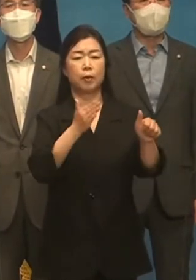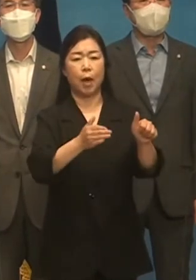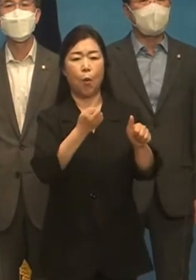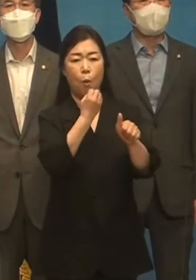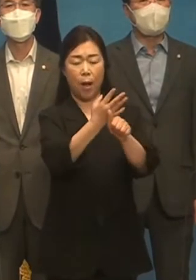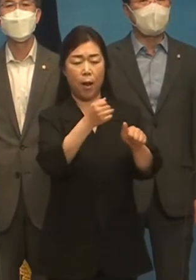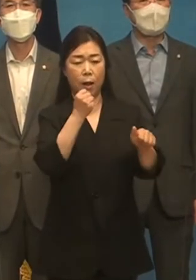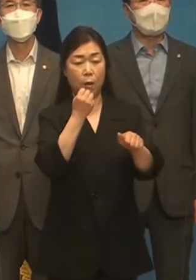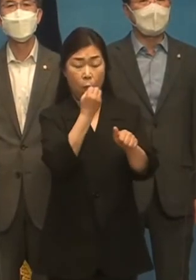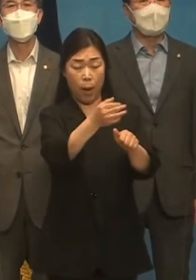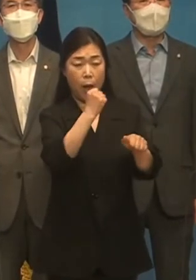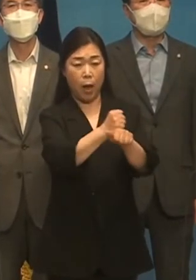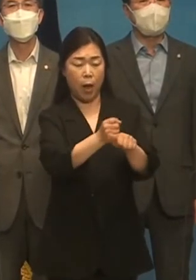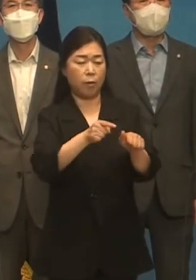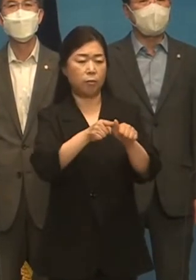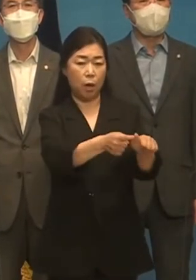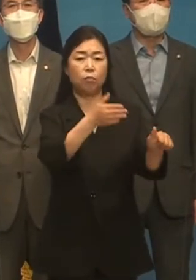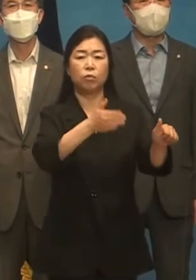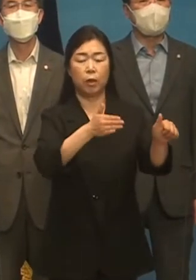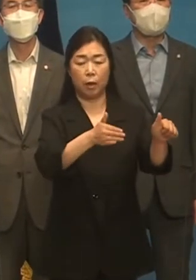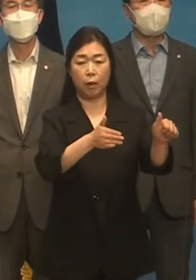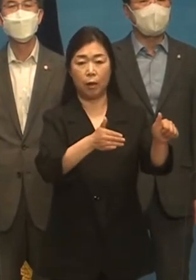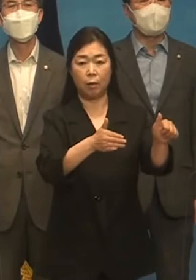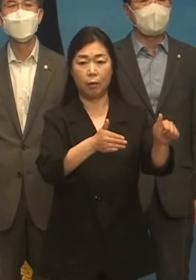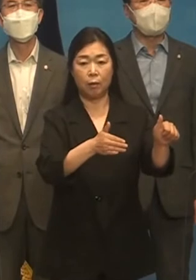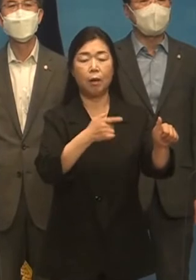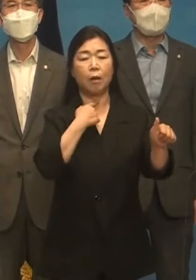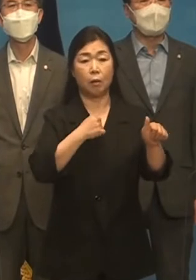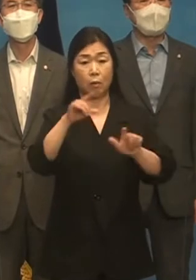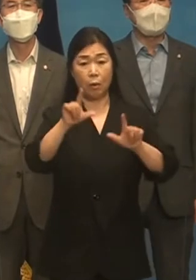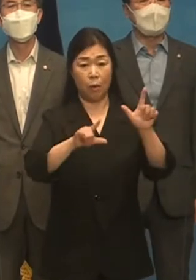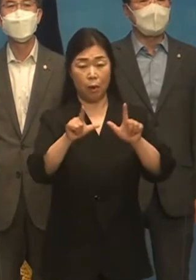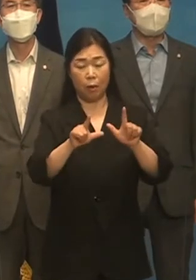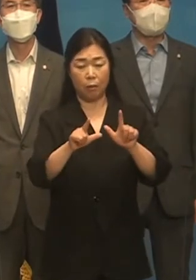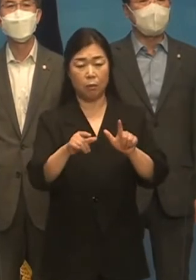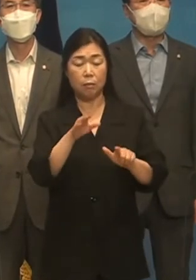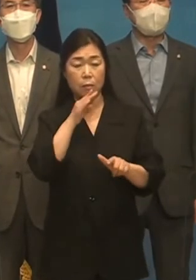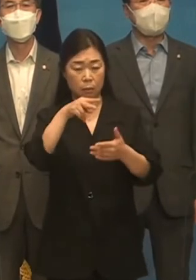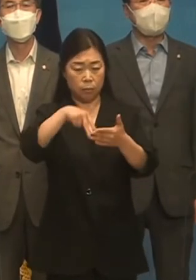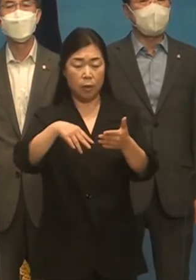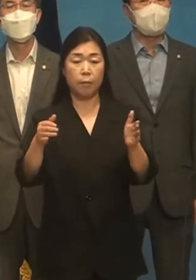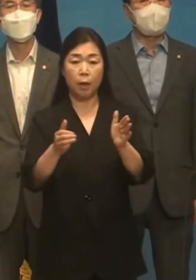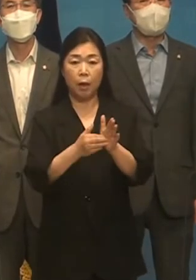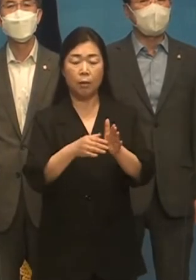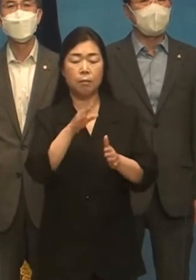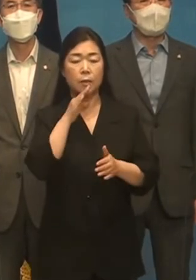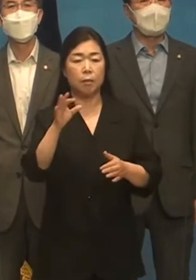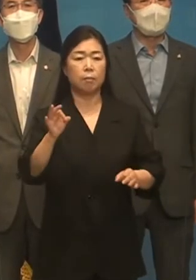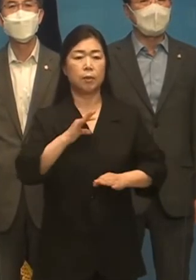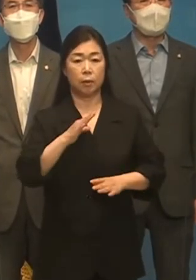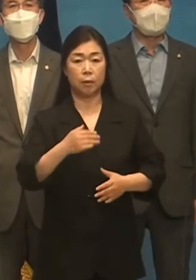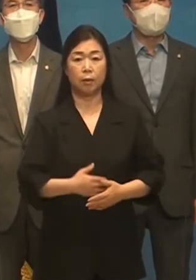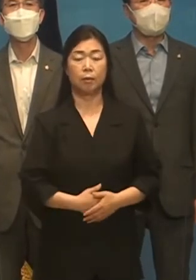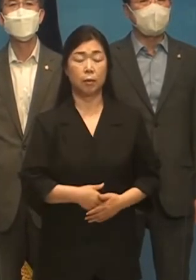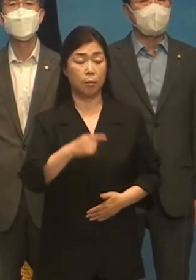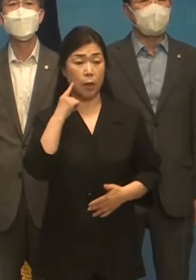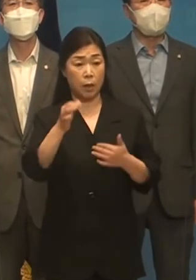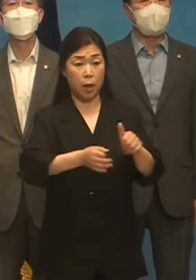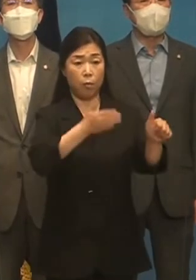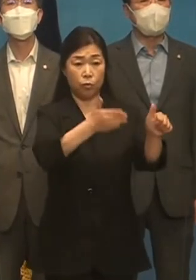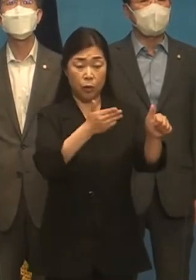청구 고발을 했다는 믿기 어려운 보도였습니다. 이러한 청구 고발이